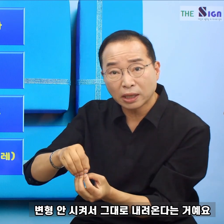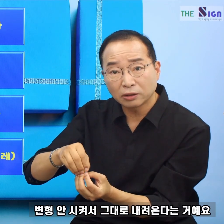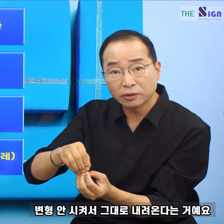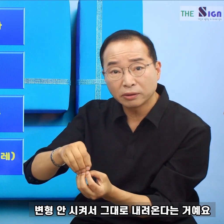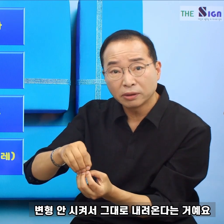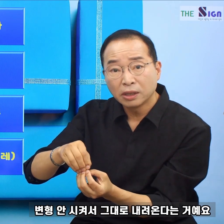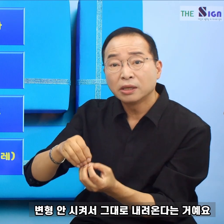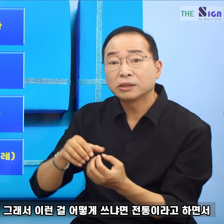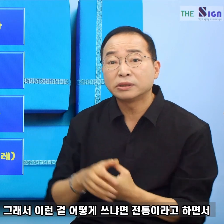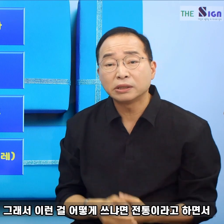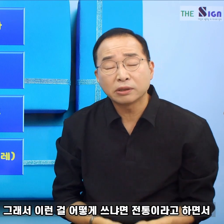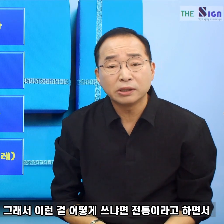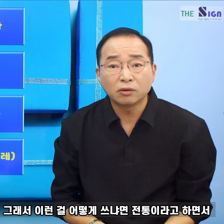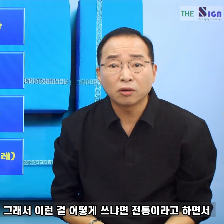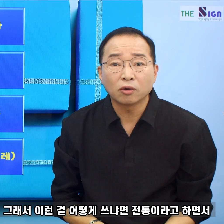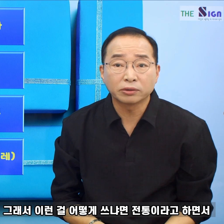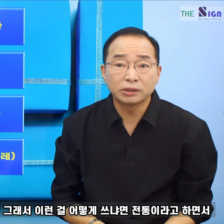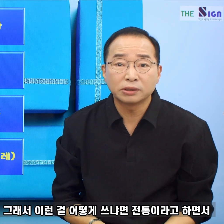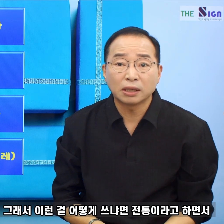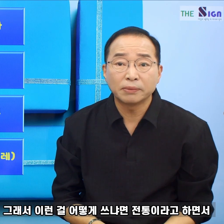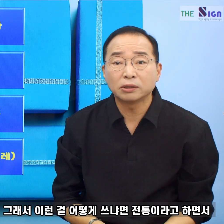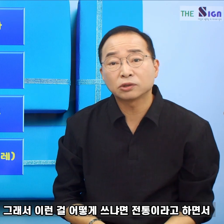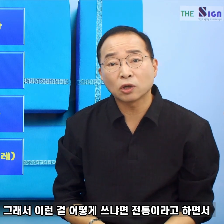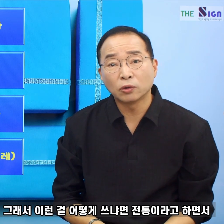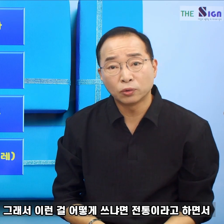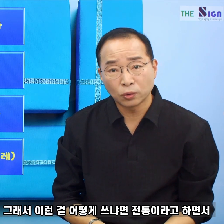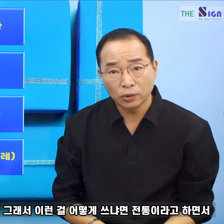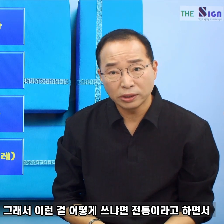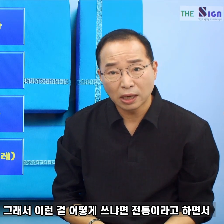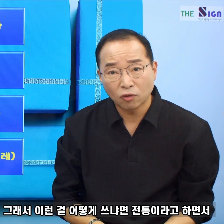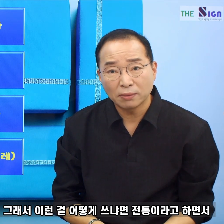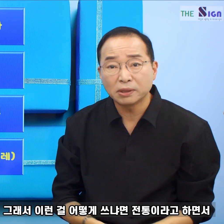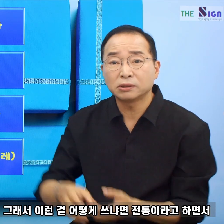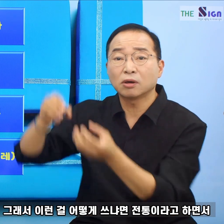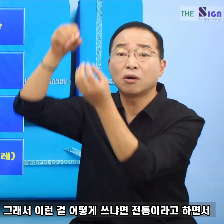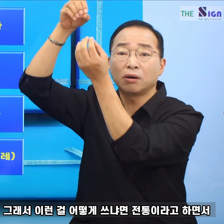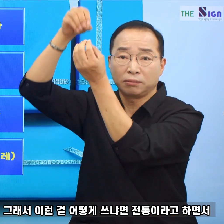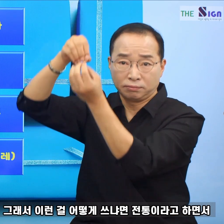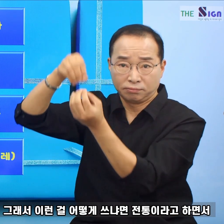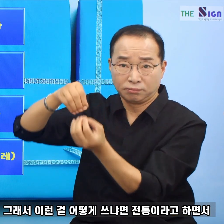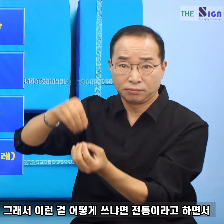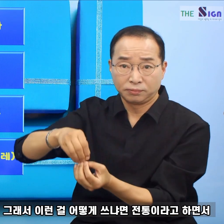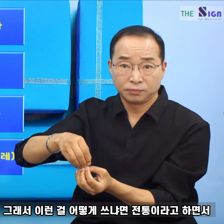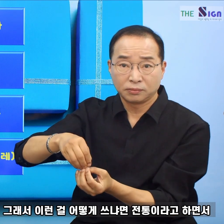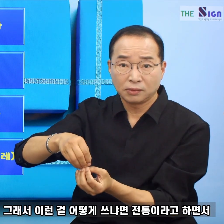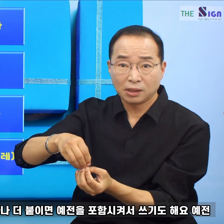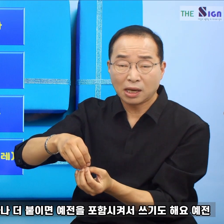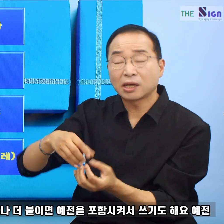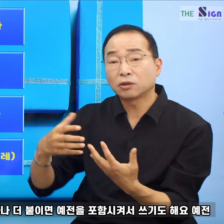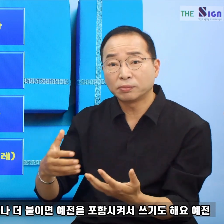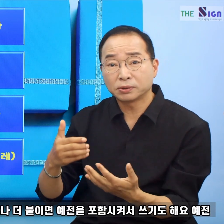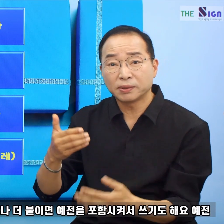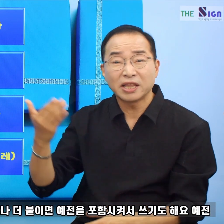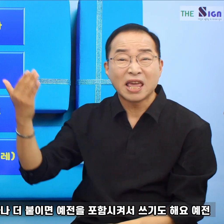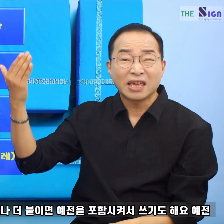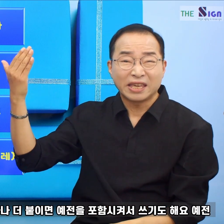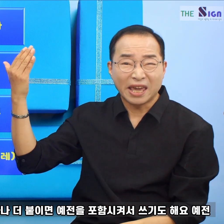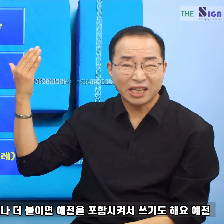거예요. 그래서 이런 걸 어떻게 쓰냐면 전통이라고 하면서 하나 더 붙이면